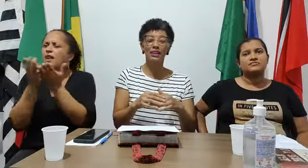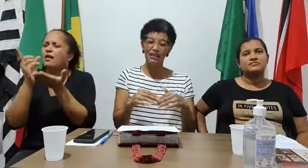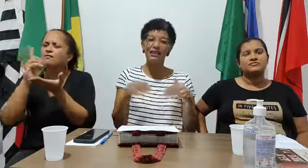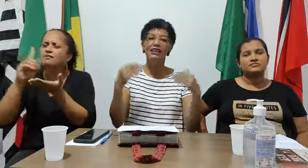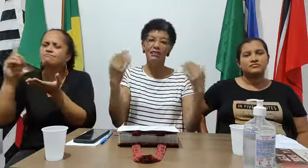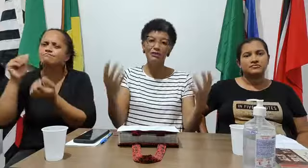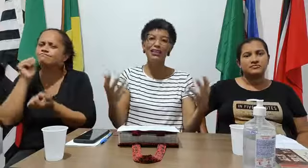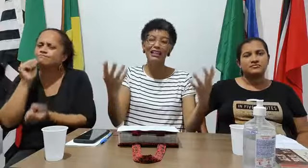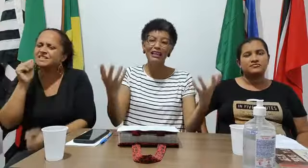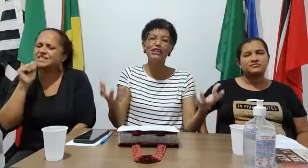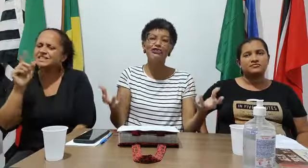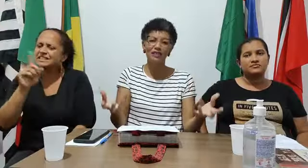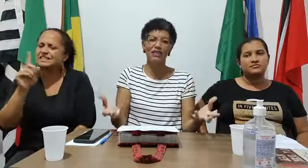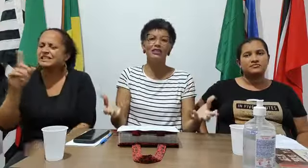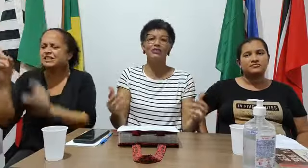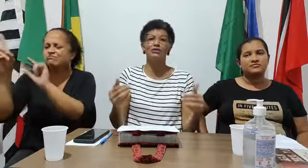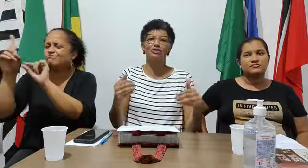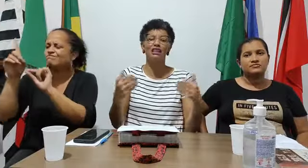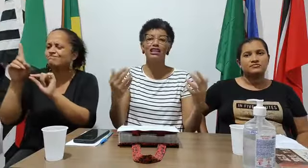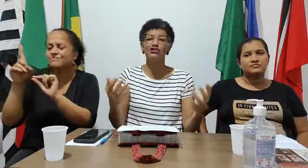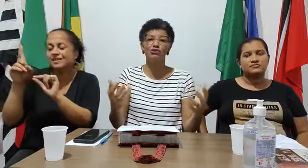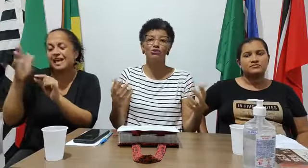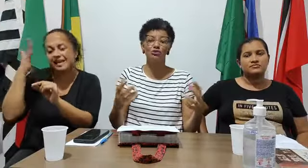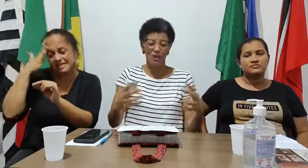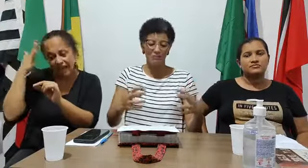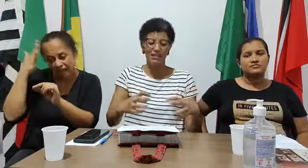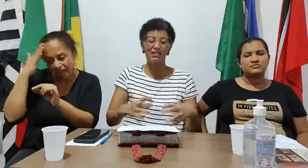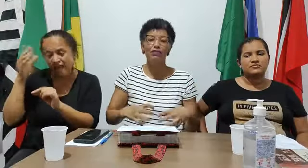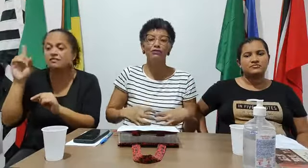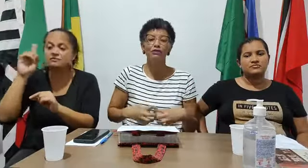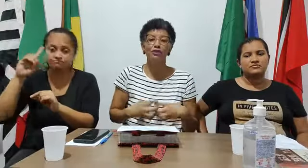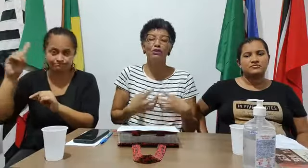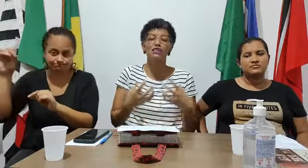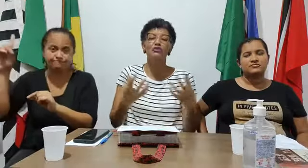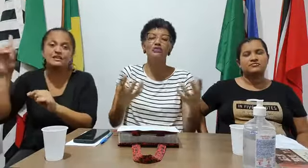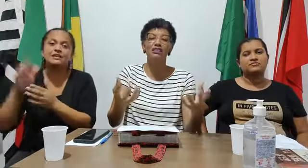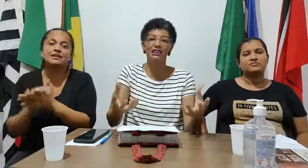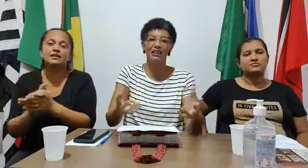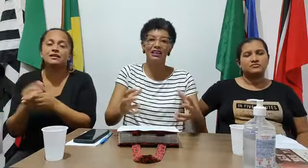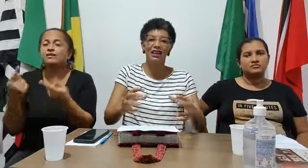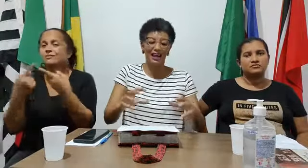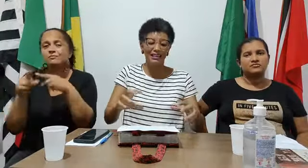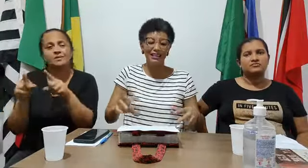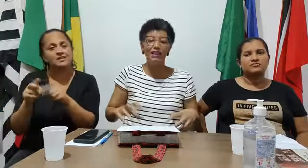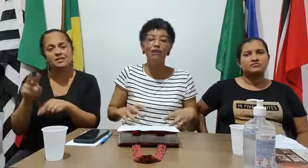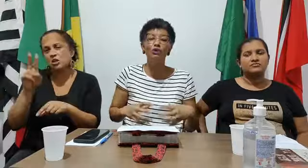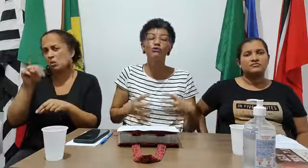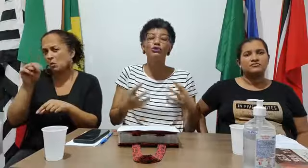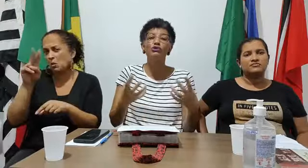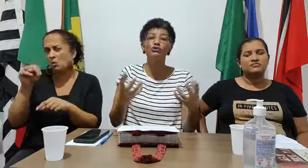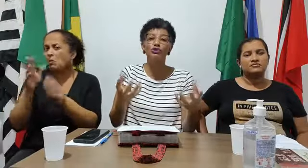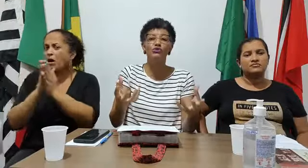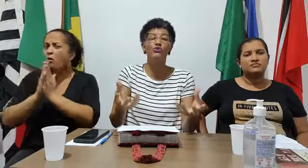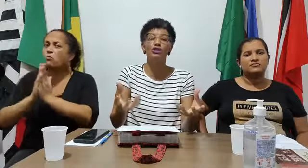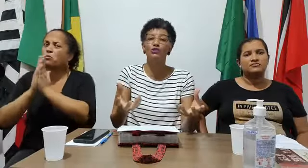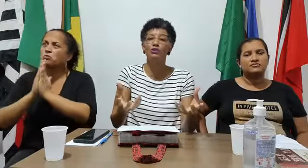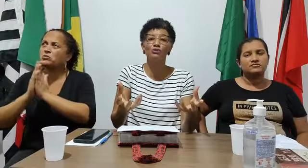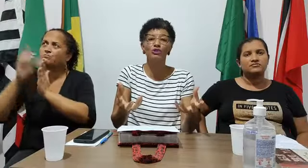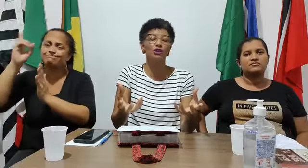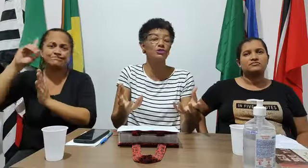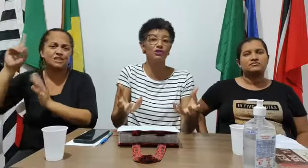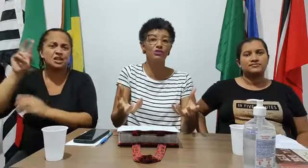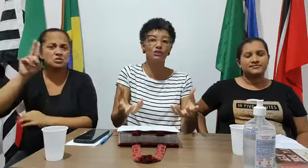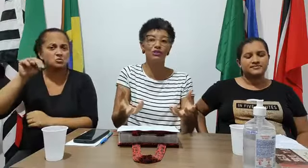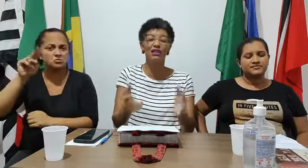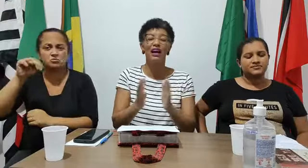uma mulher que talvez até acredite em Deus, crê em Jesus, mas ainda não fez uma oração de entrega, ainda não confessou Jesus Cristo como